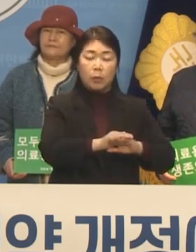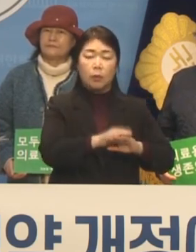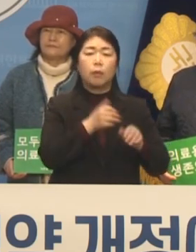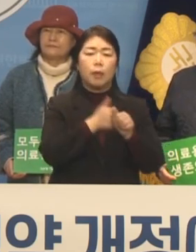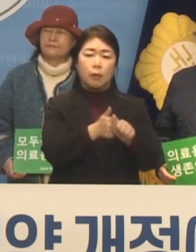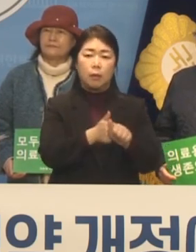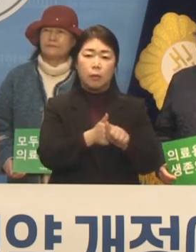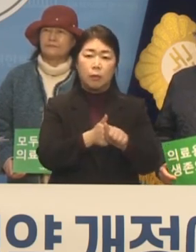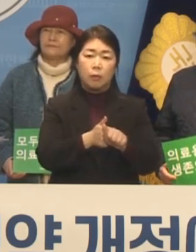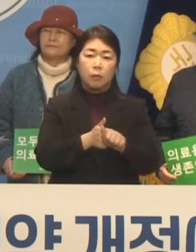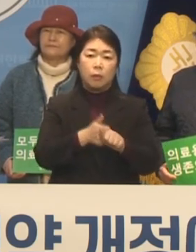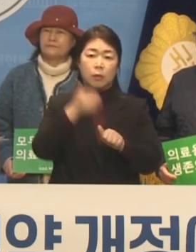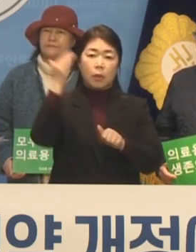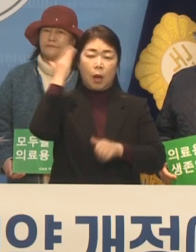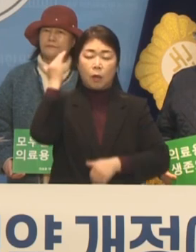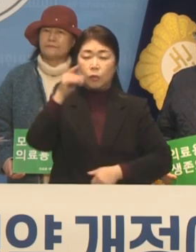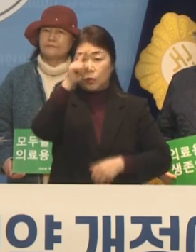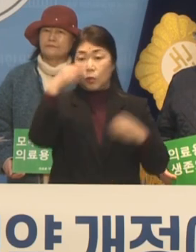규정에 맞게